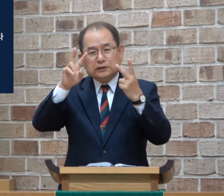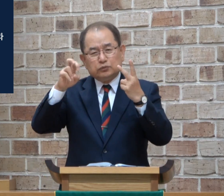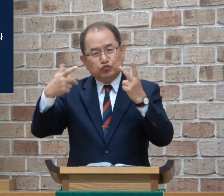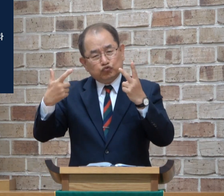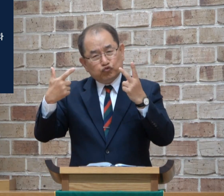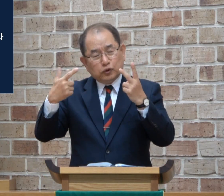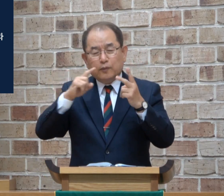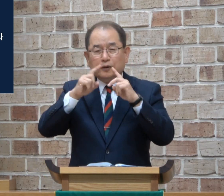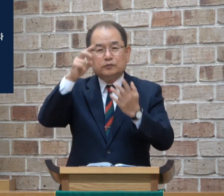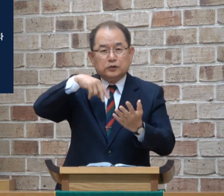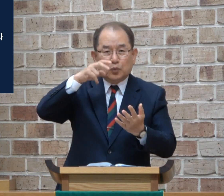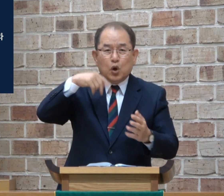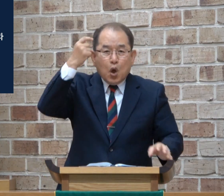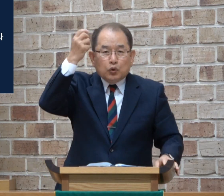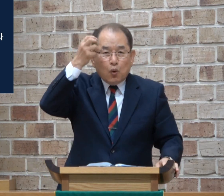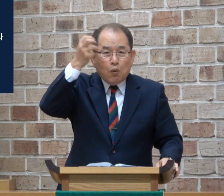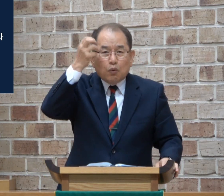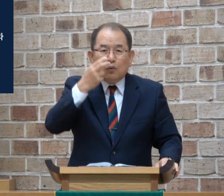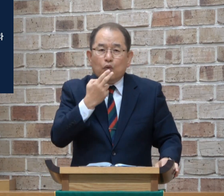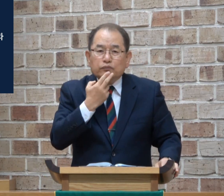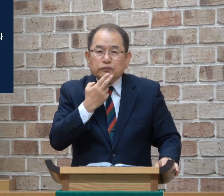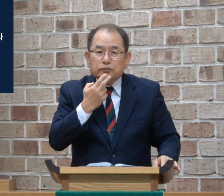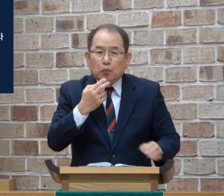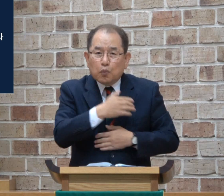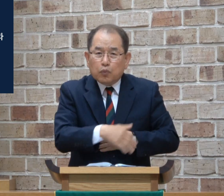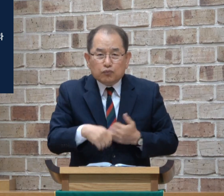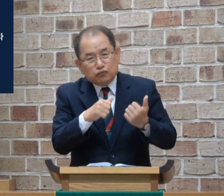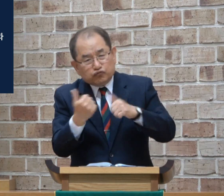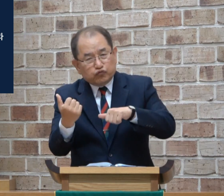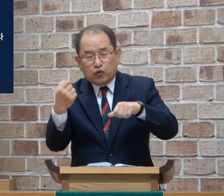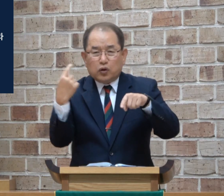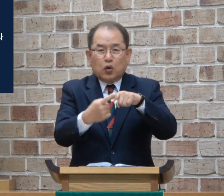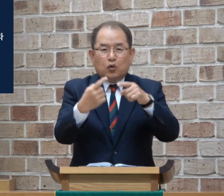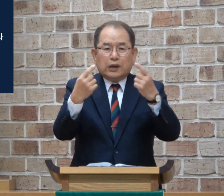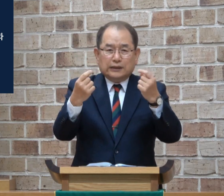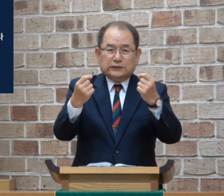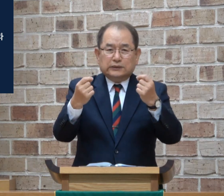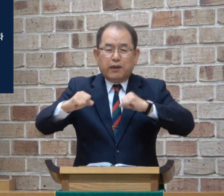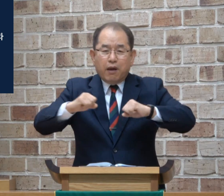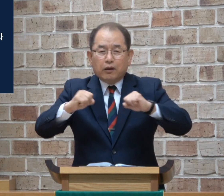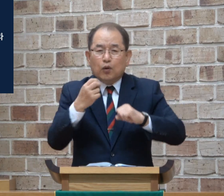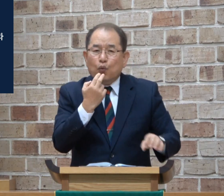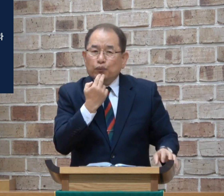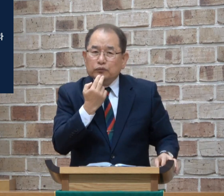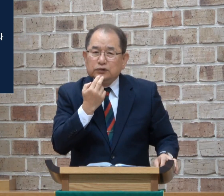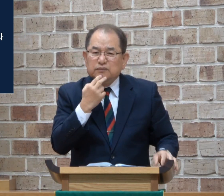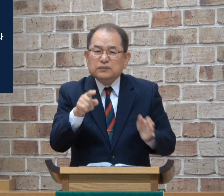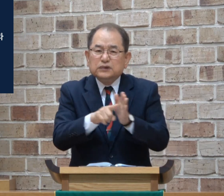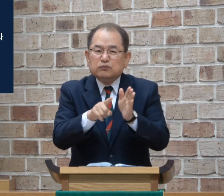없는 몸이 죽은 것 같이 행함이 없는 믿음은 죽은 것이니라. 아멘.